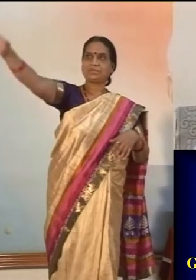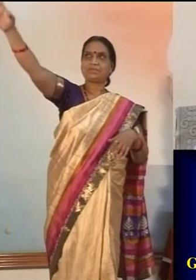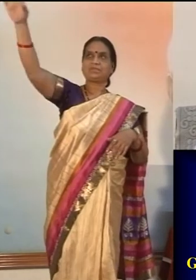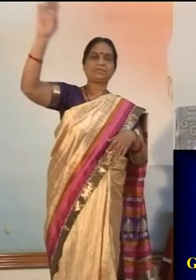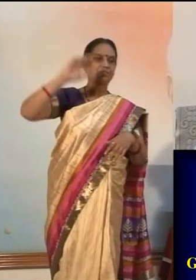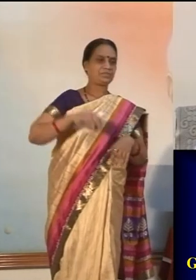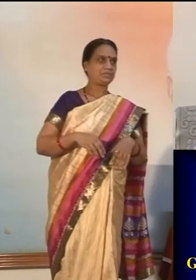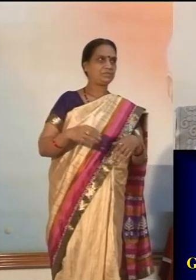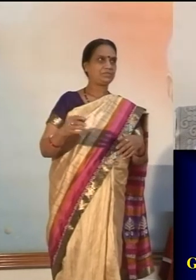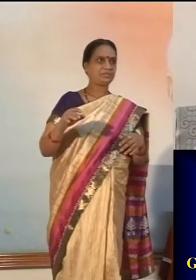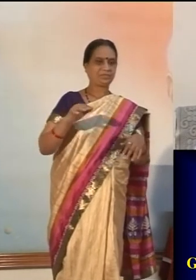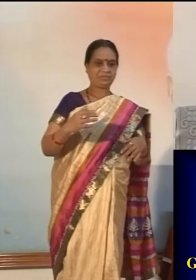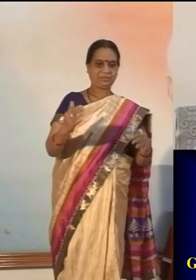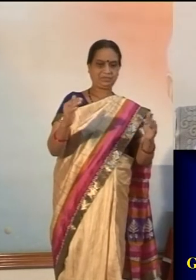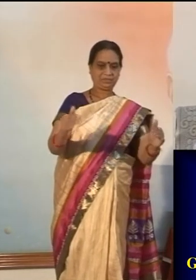धीरे धीरे